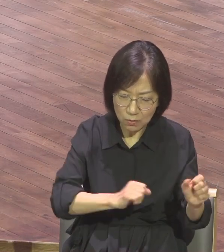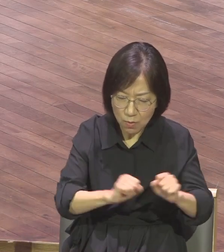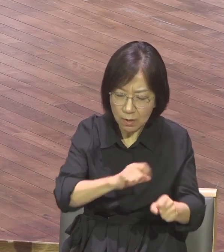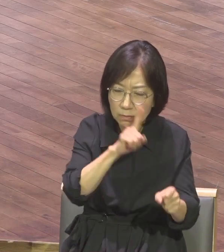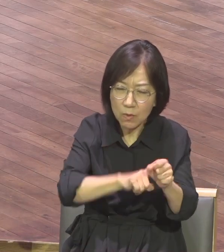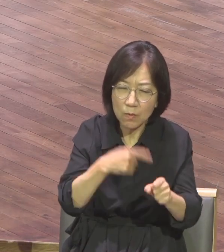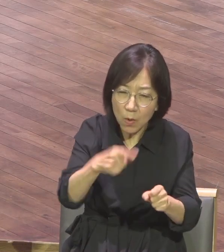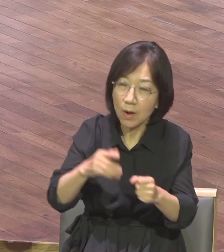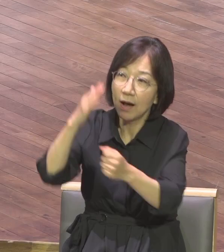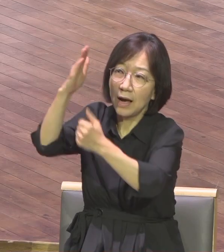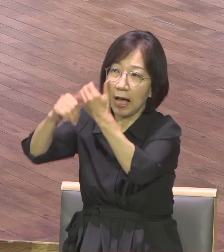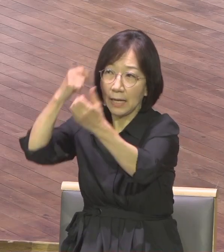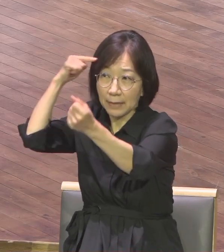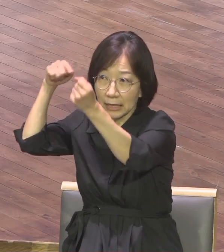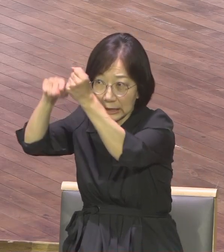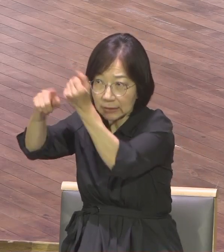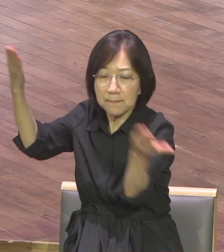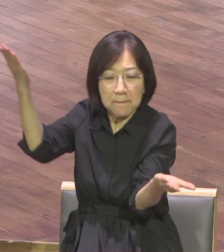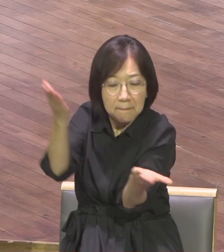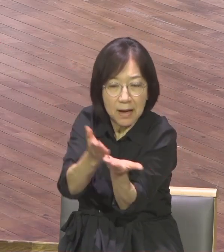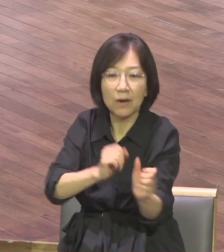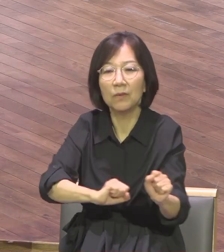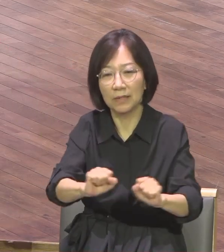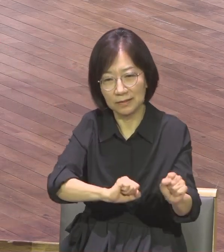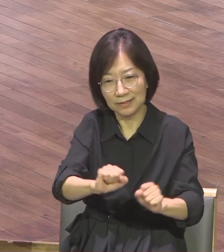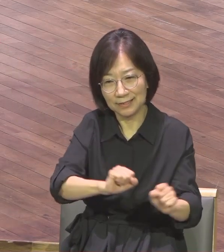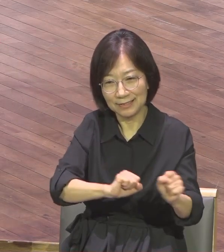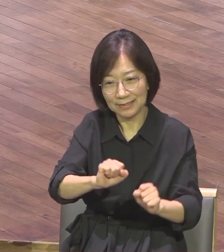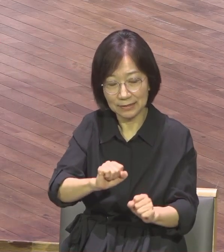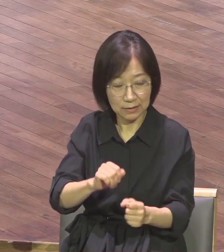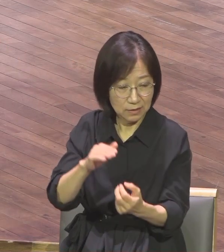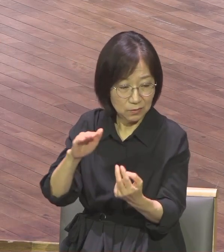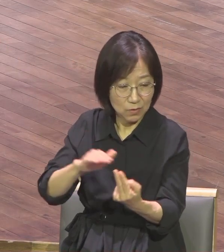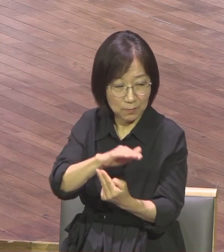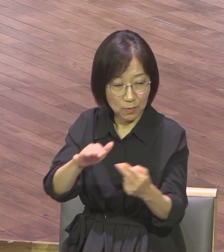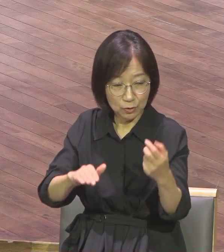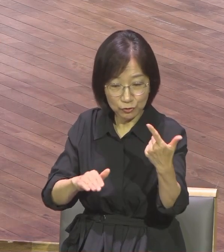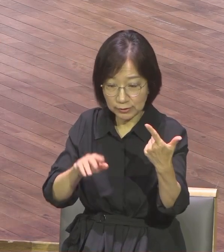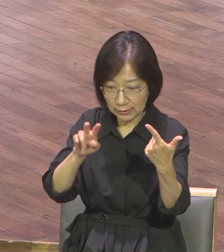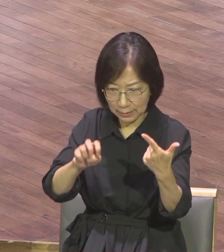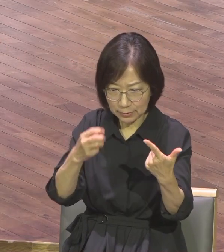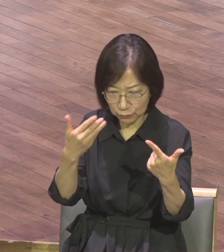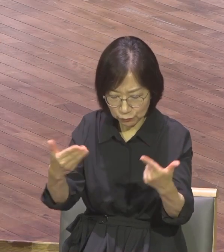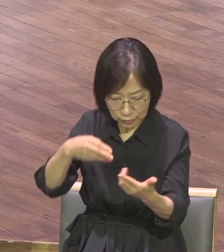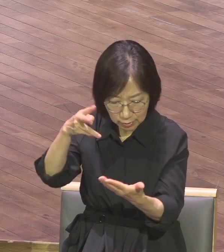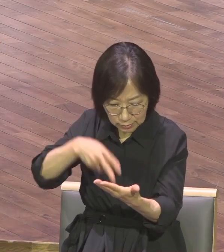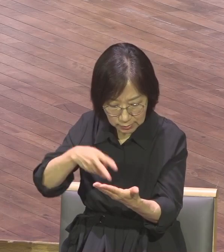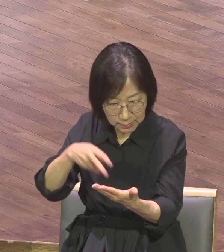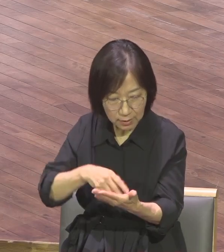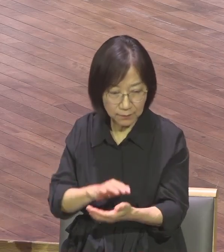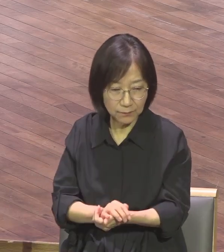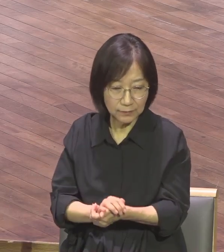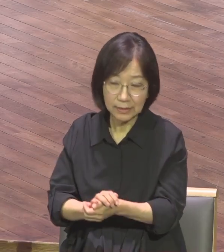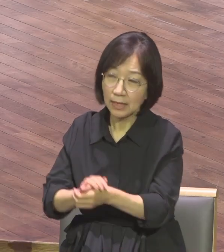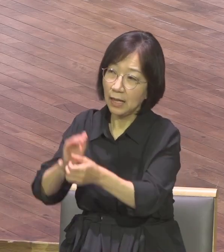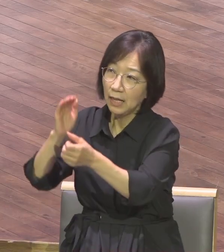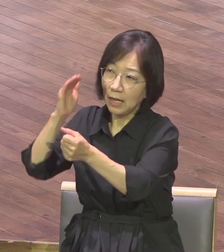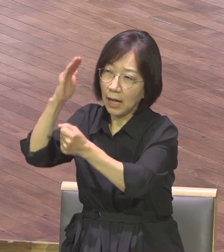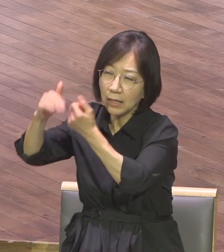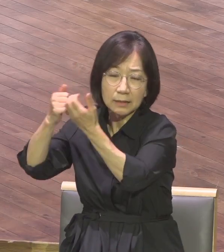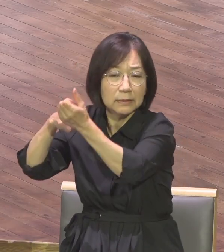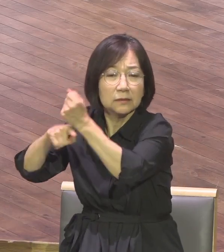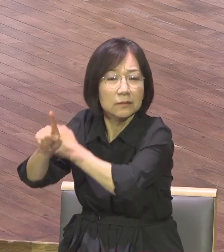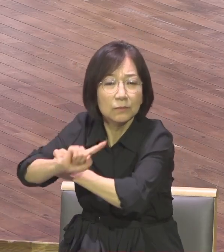이루기는데 모두 초점 맞추었어요. 요한복음 6장 39절 40절에 예수님께서 친히 하나님의 뜻이 무엇인지